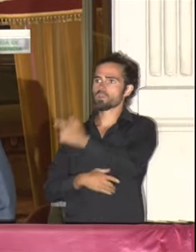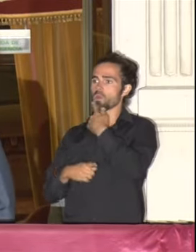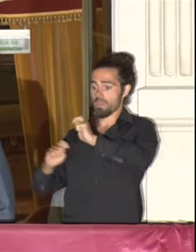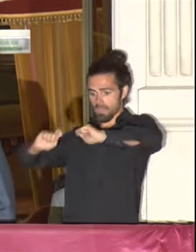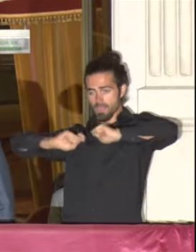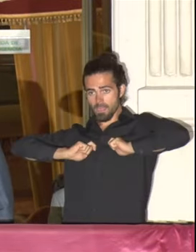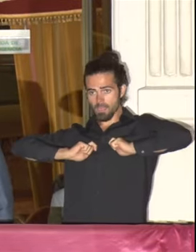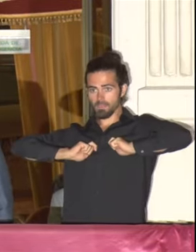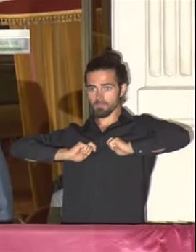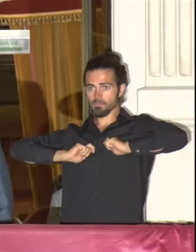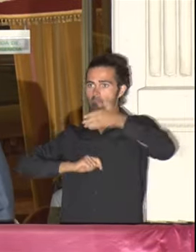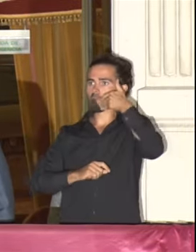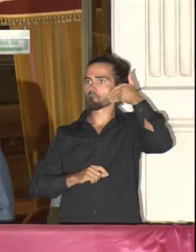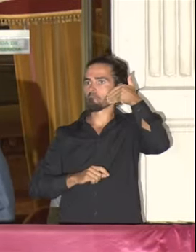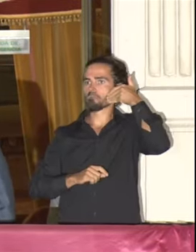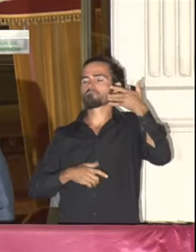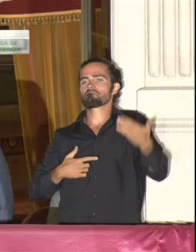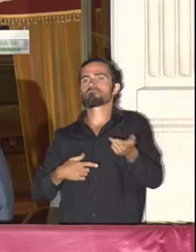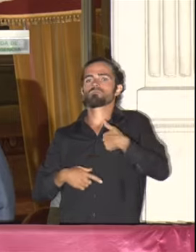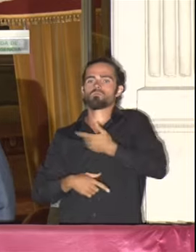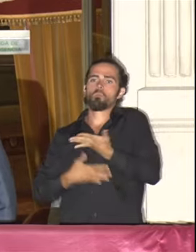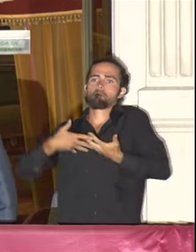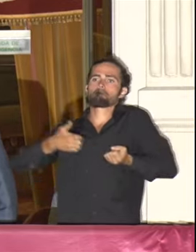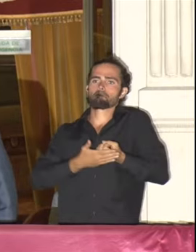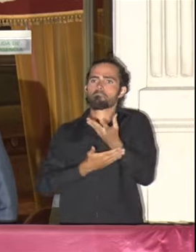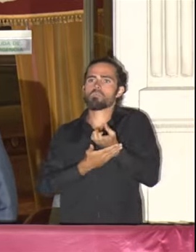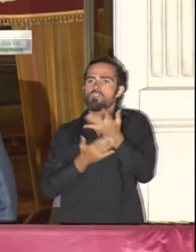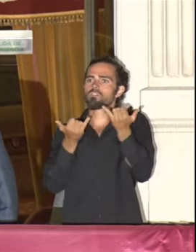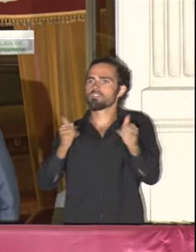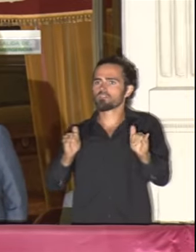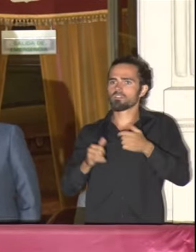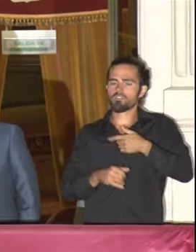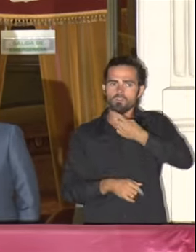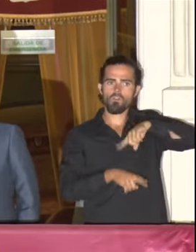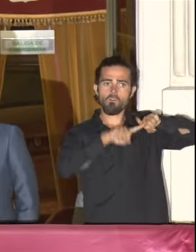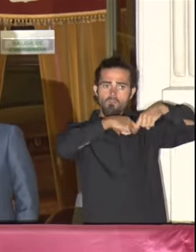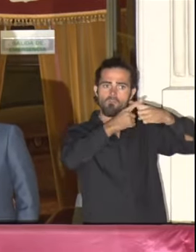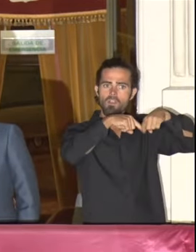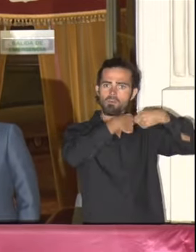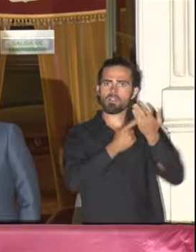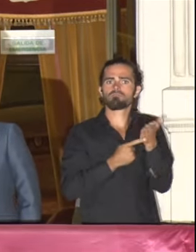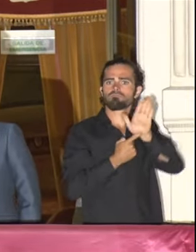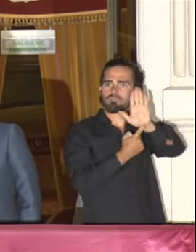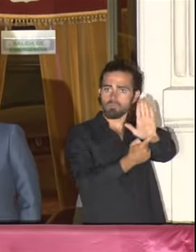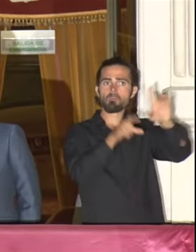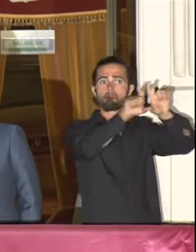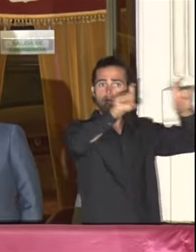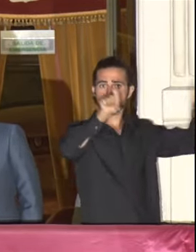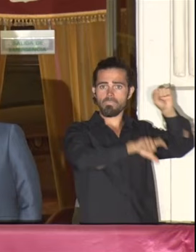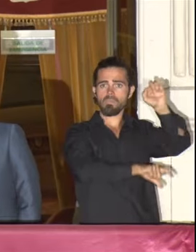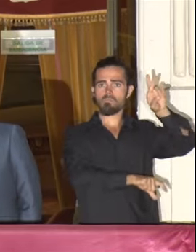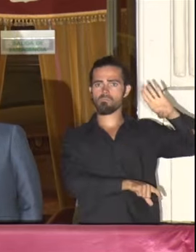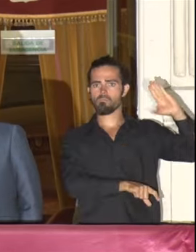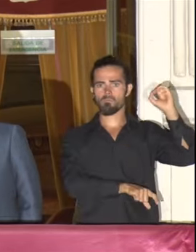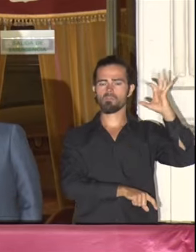feria. Realmente es un honor para mí y lo hago en representación de mi familia, de mi empresa,